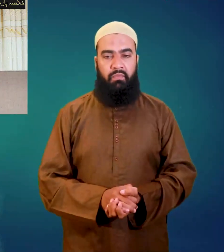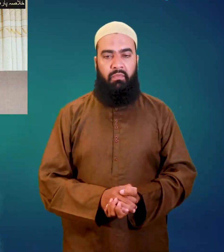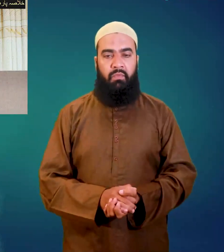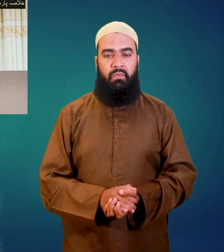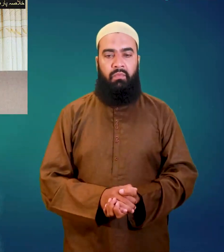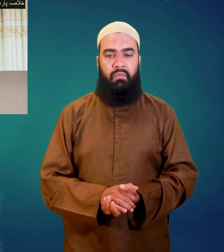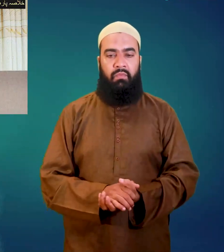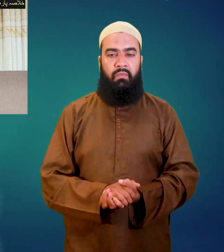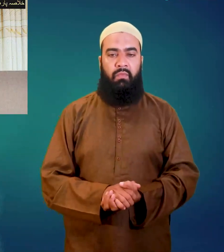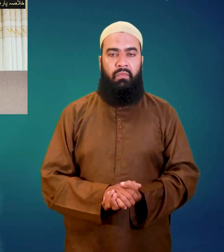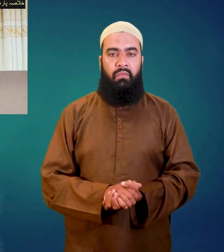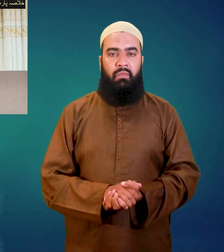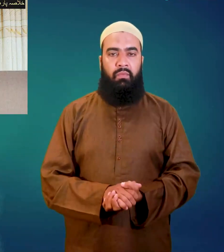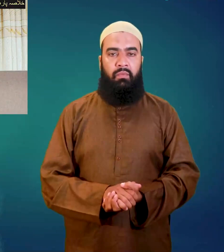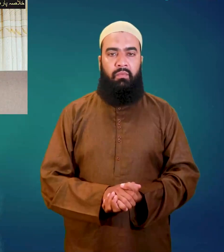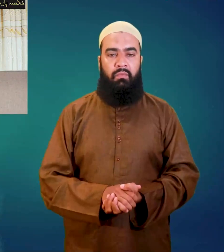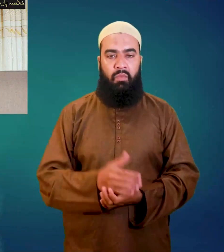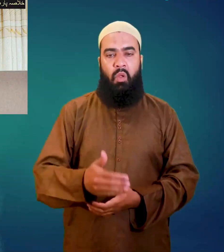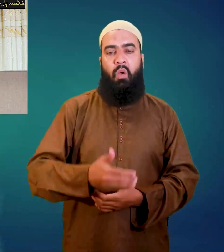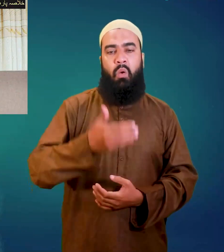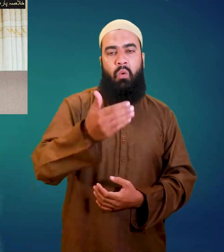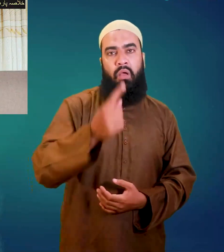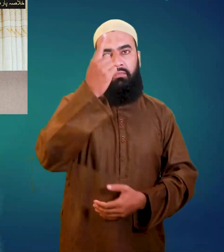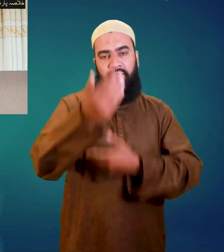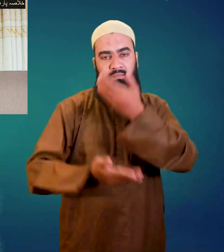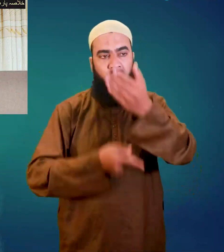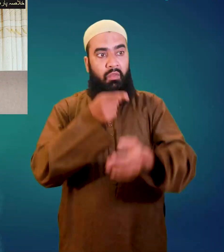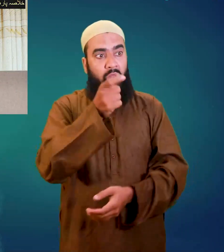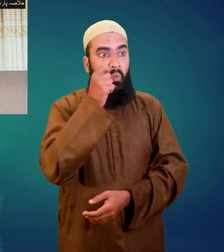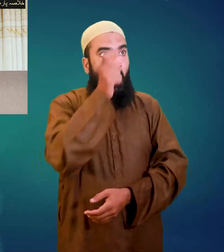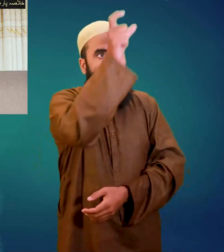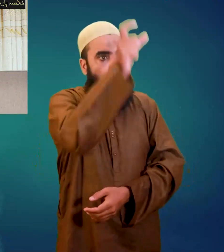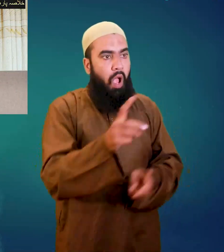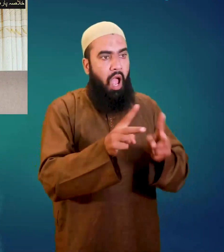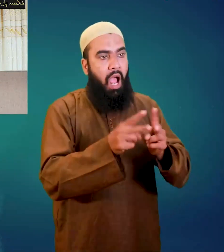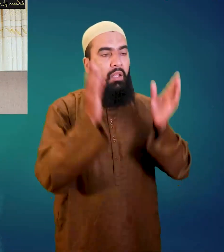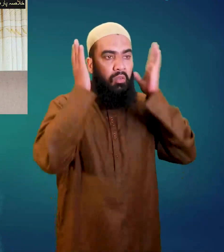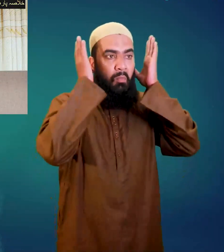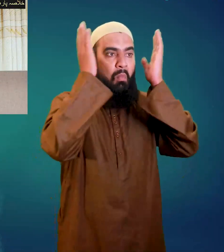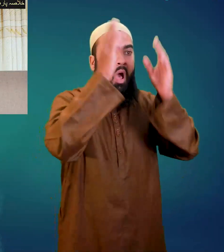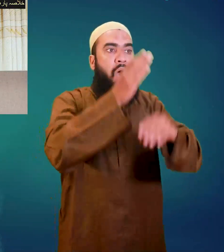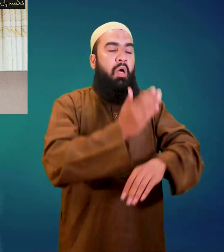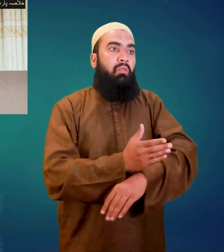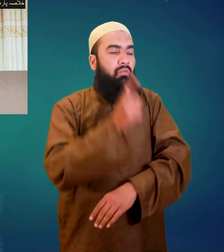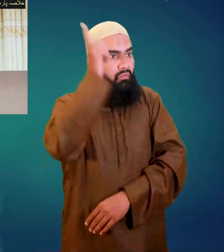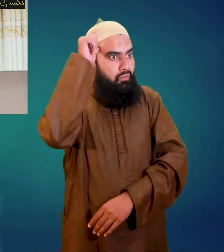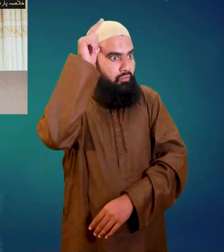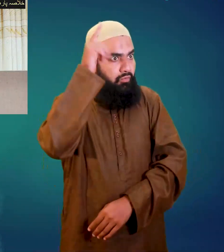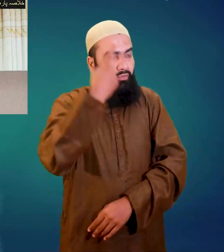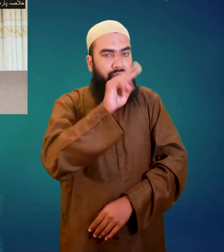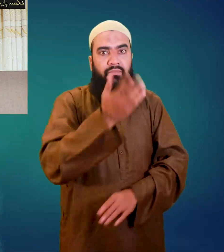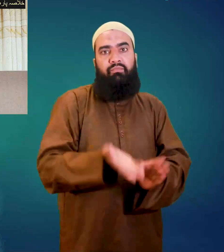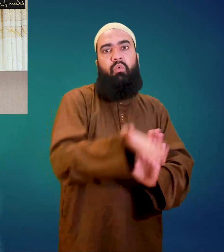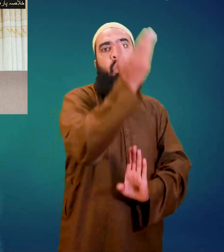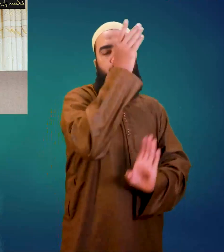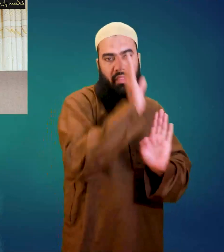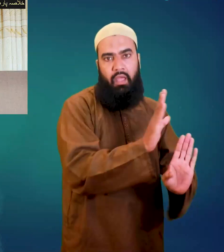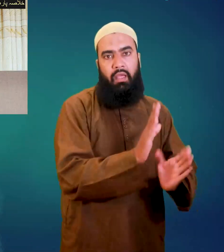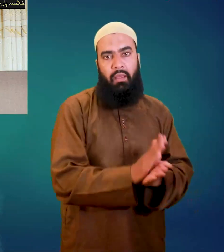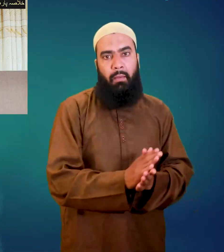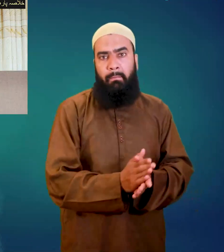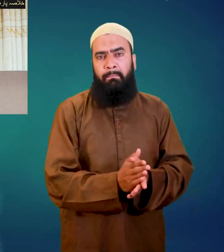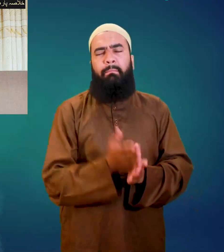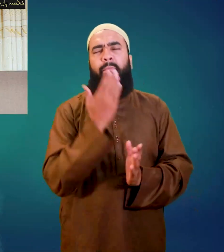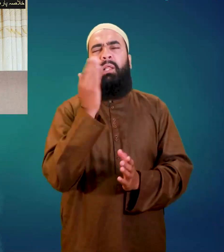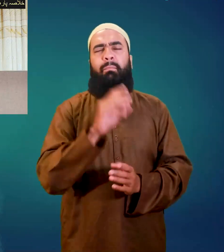صلاتہم یحافظون، نمازوں کی حفاظت اور پابندی کرنے والے۔ اب پہلی جو صفت تھی وہ بھی خشوع کی